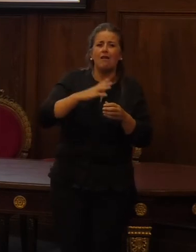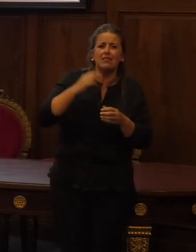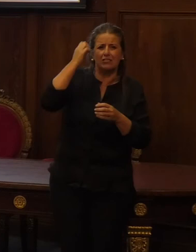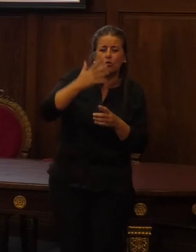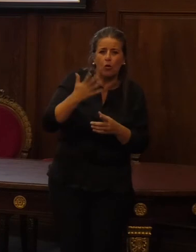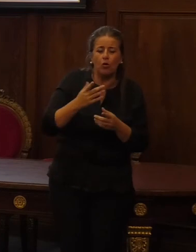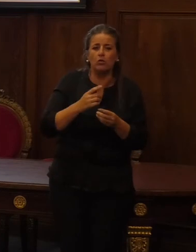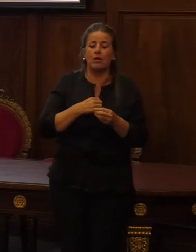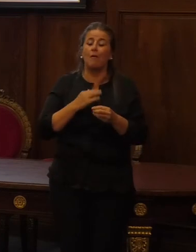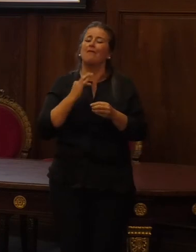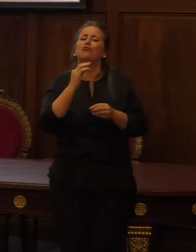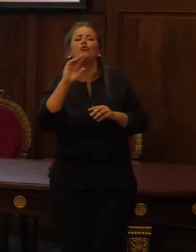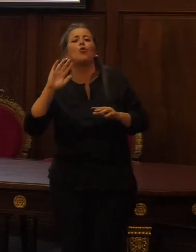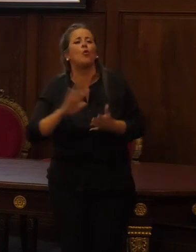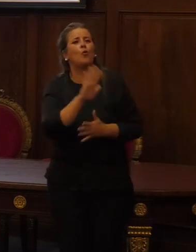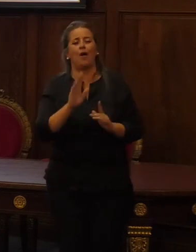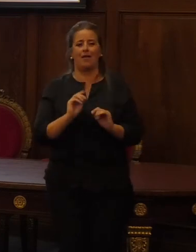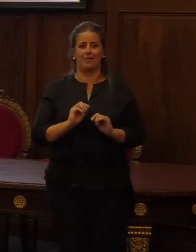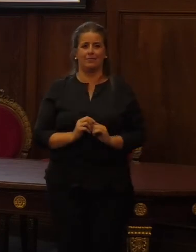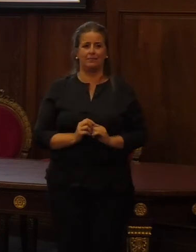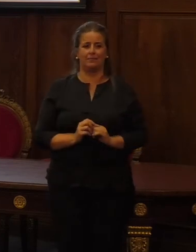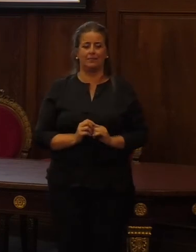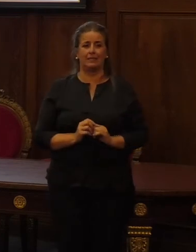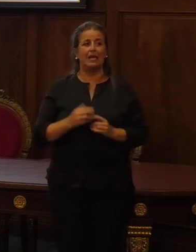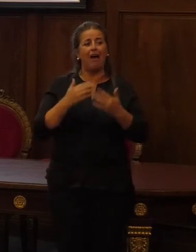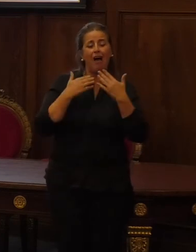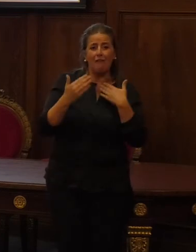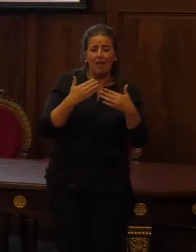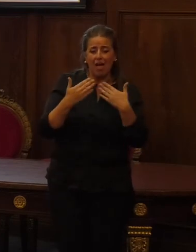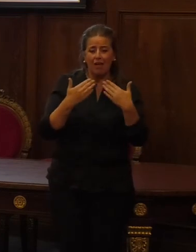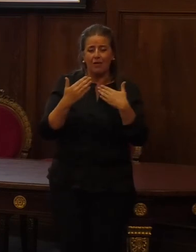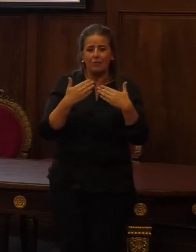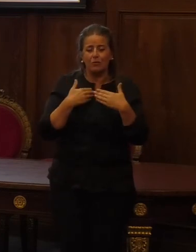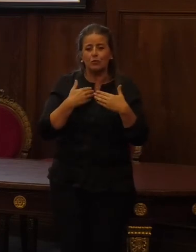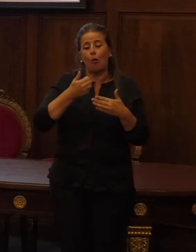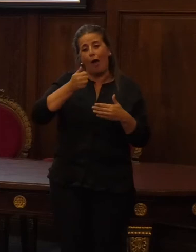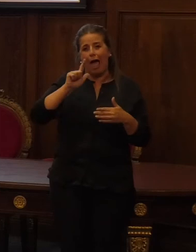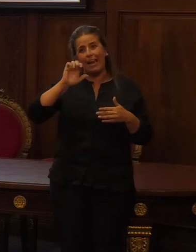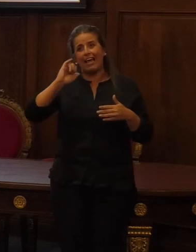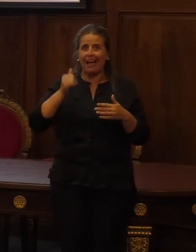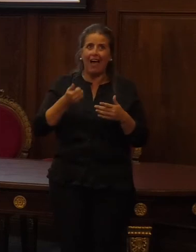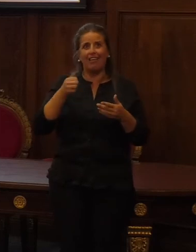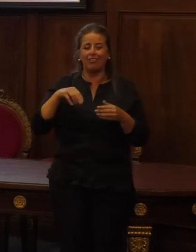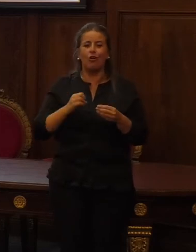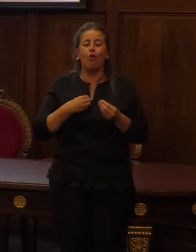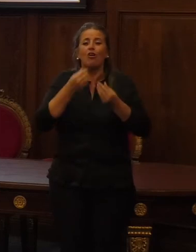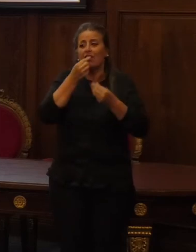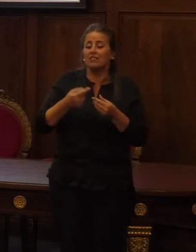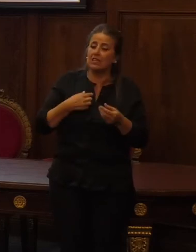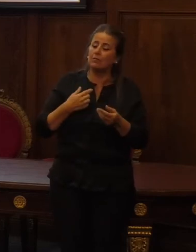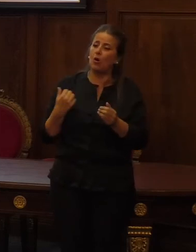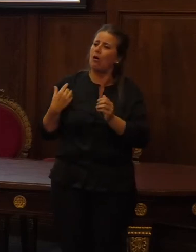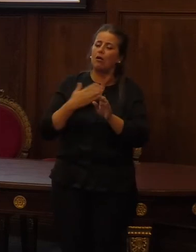Uruguay. Y hablamos con Alejandro. Y lo que respaldaba la creación de la